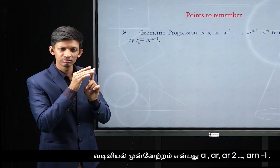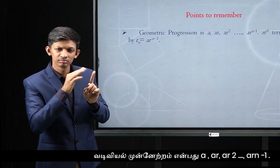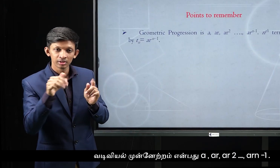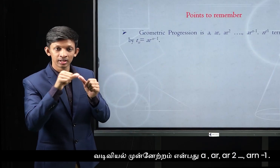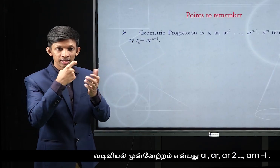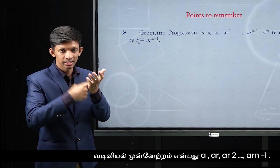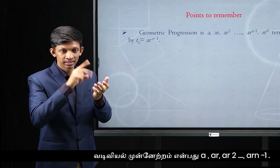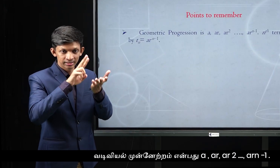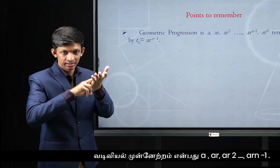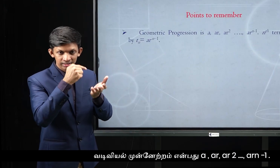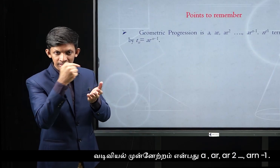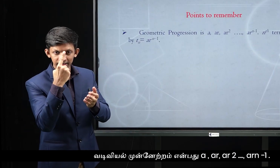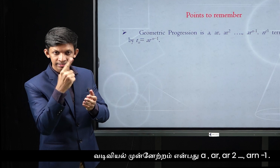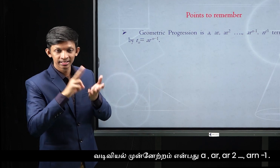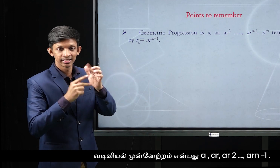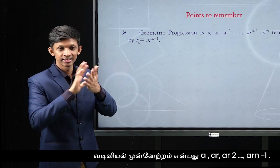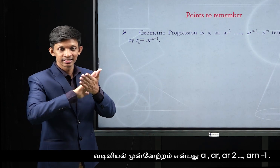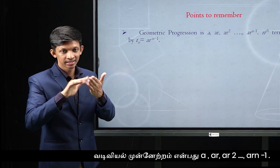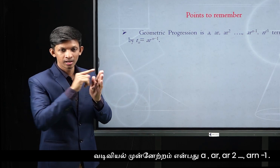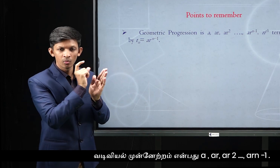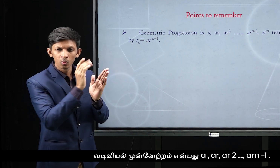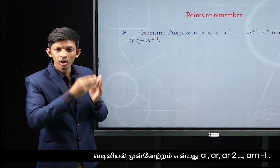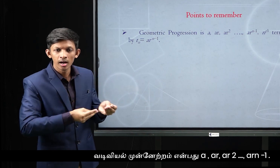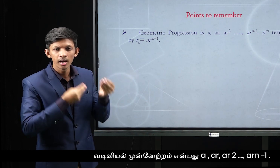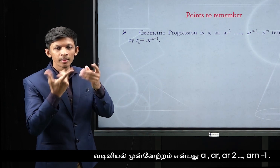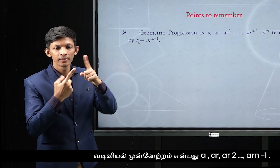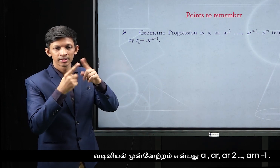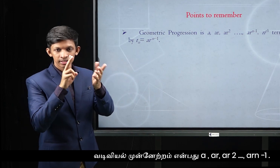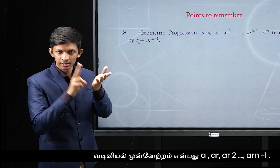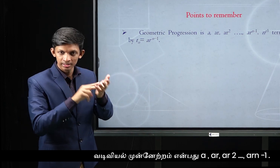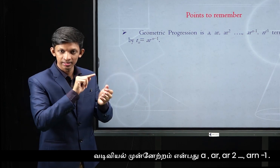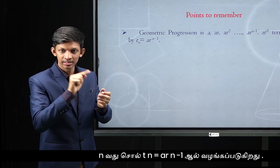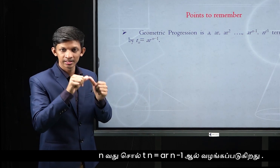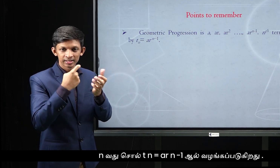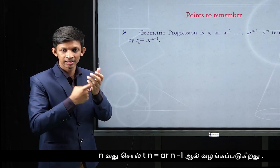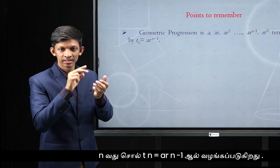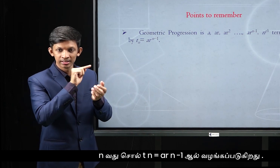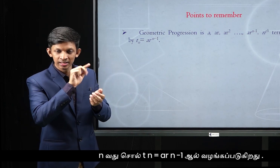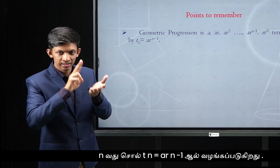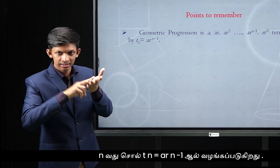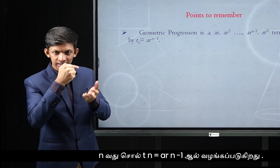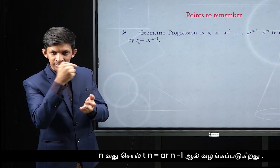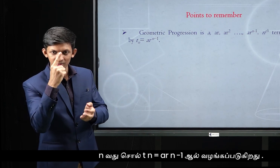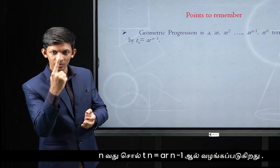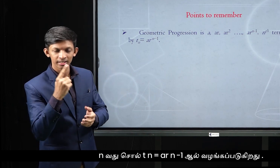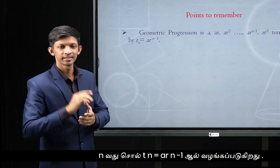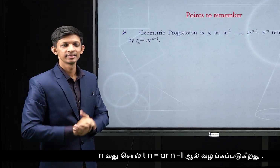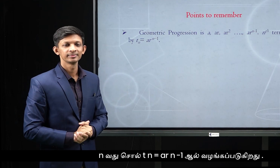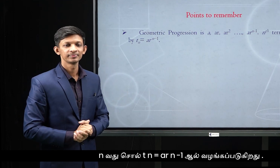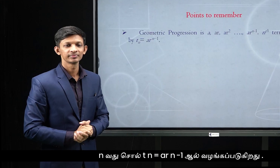ஏஆர் மேலிலக்கு 2 ஏஆர்என் மேலிலக்கு கழித்தல் 1 எண்ணாவது சொல் டி கீழ் இலக்கு என்